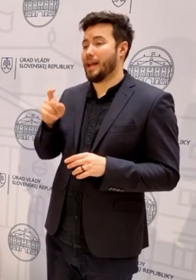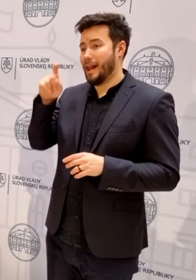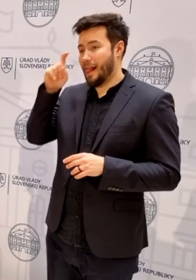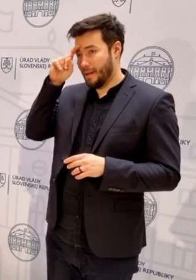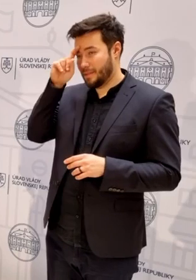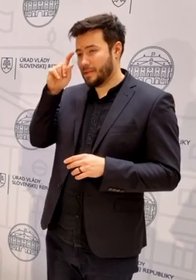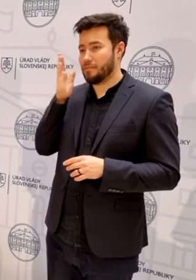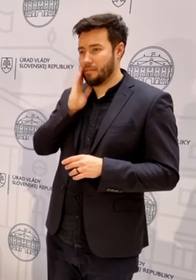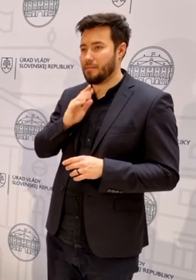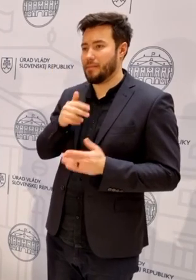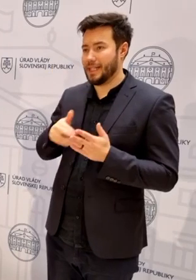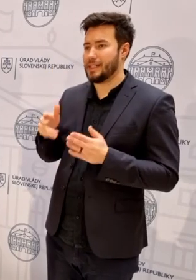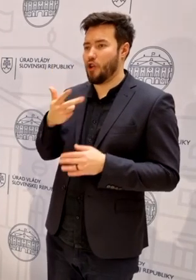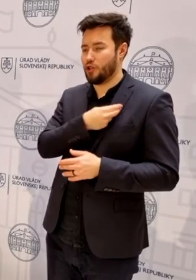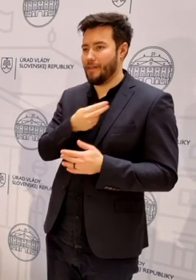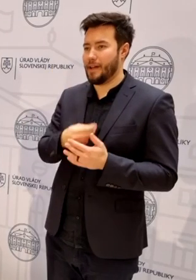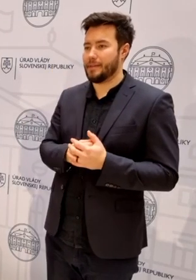zaočkovať, pretože